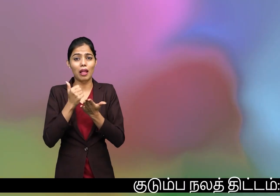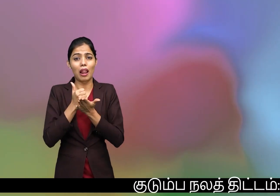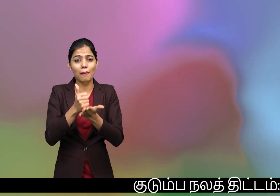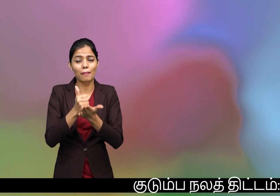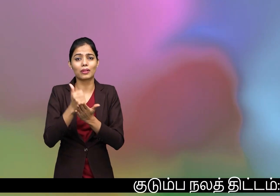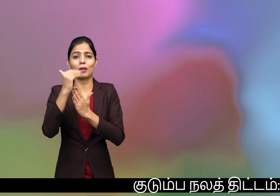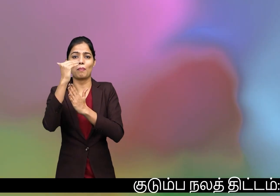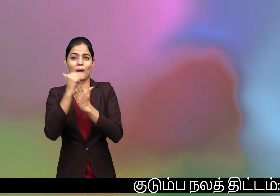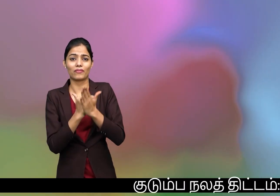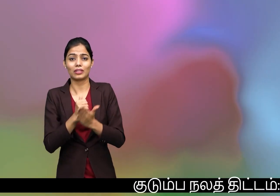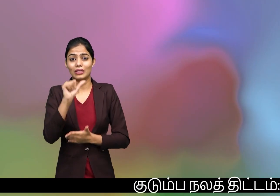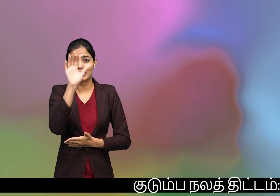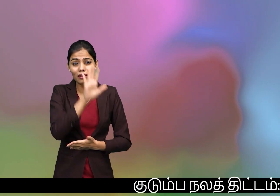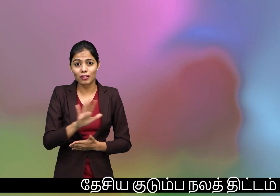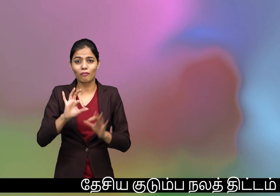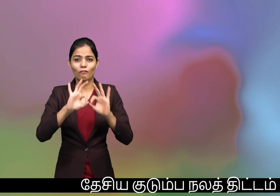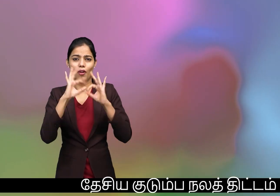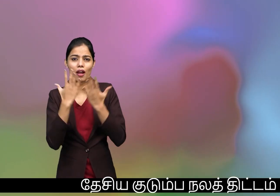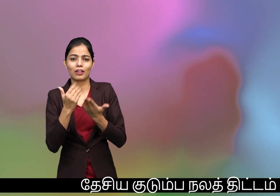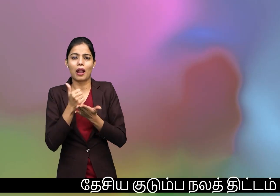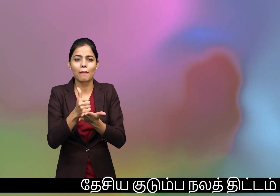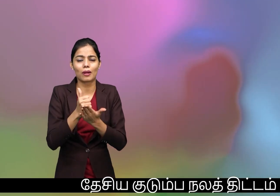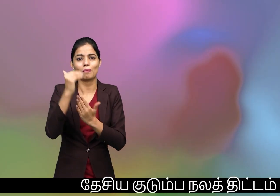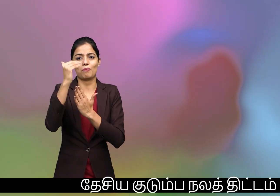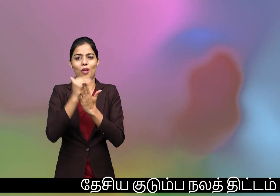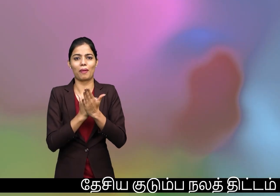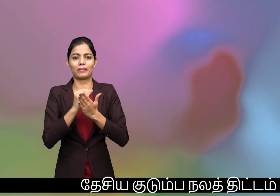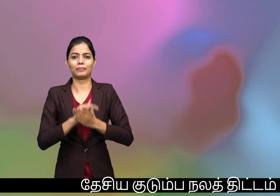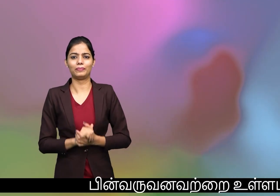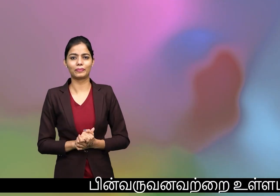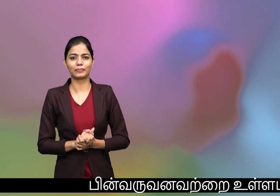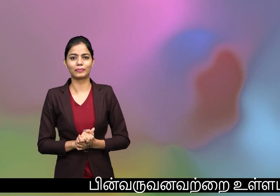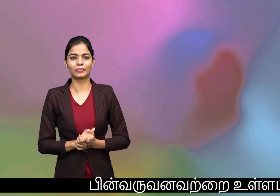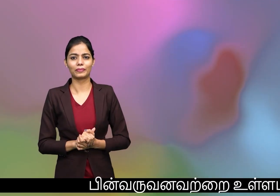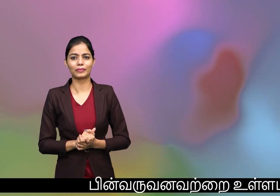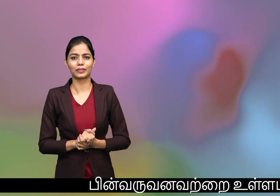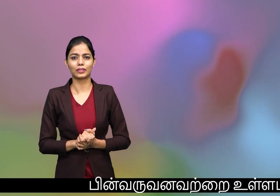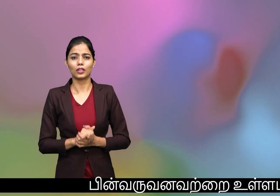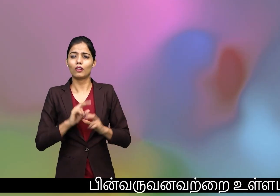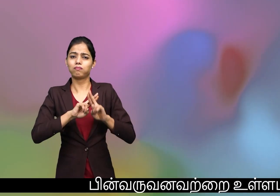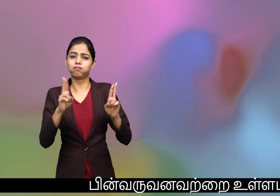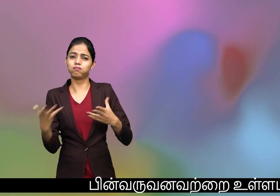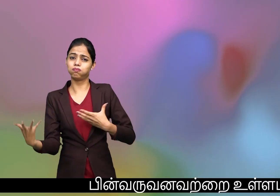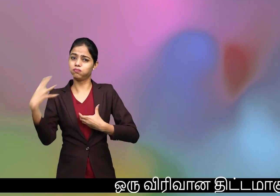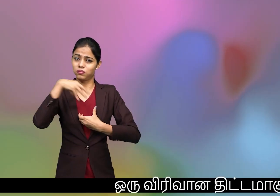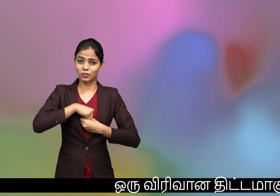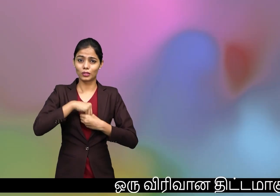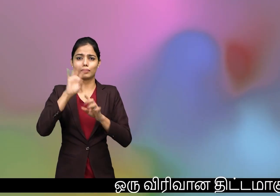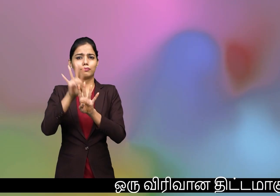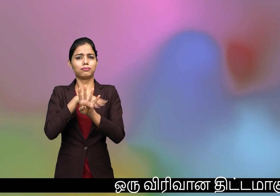குடும்ப நலத்திட்டம். தேசிய குடும்ப நலத்திட்டம் என்பது பின்வருவனவற்றை உள்ளடக்கிய ஒரு விரிவான